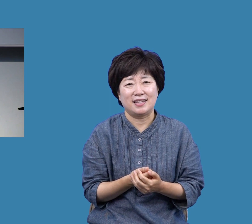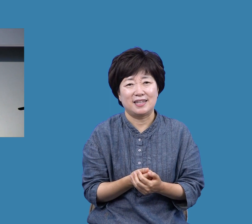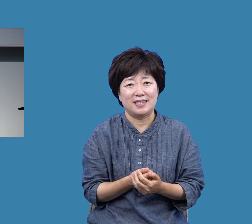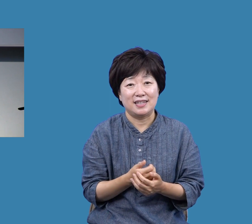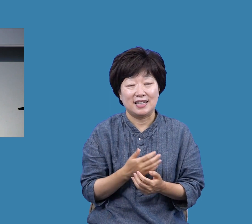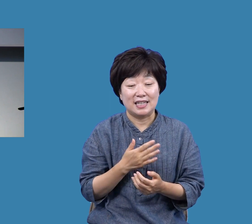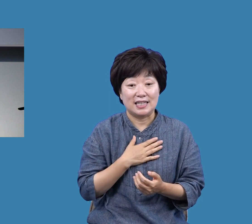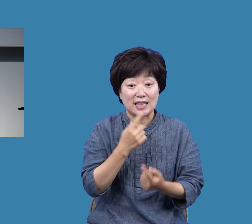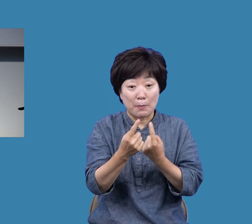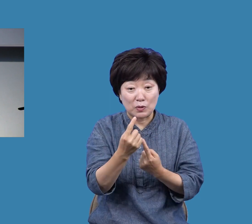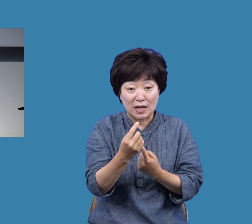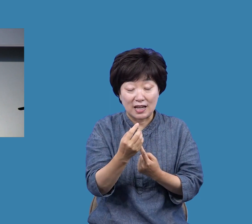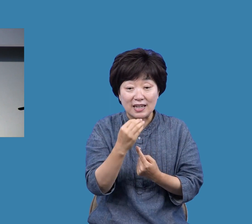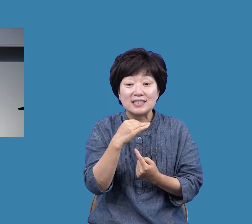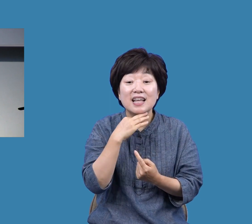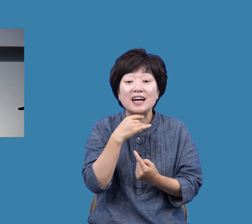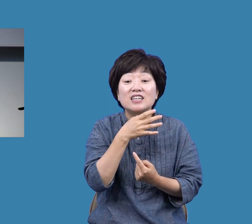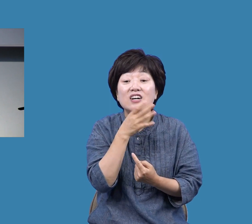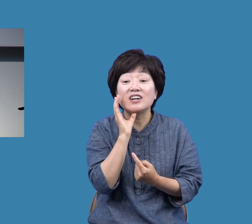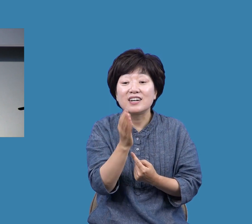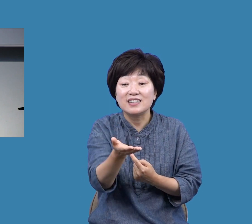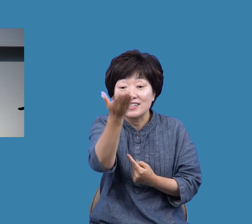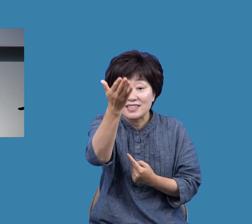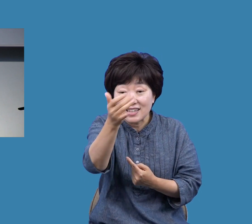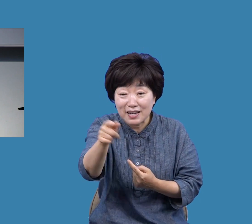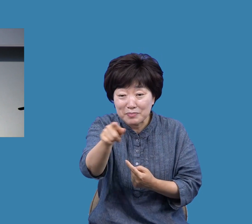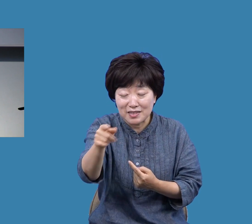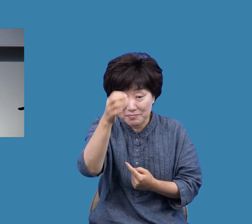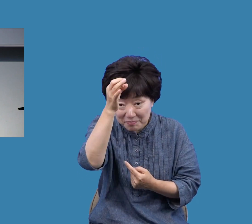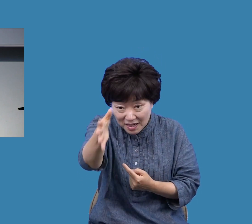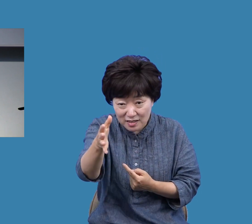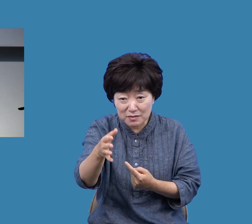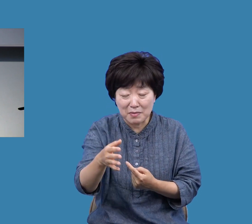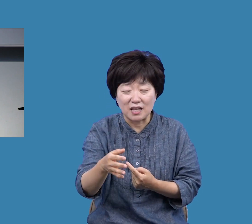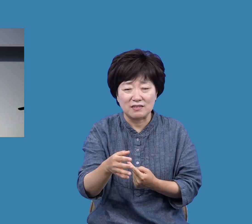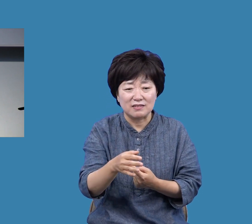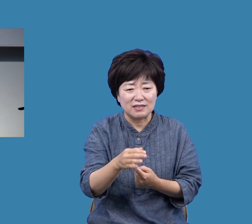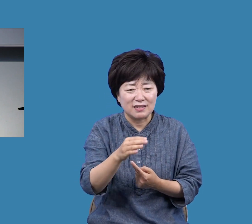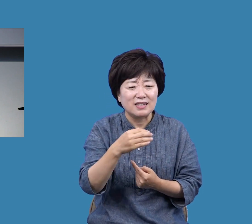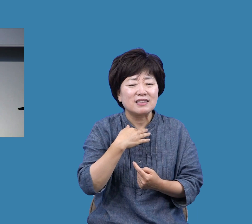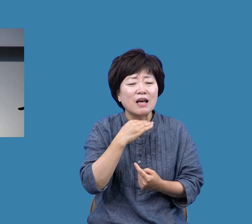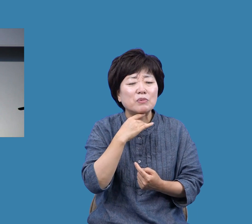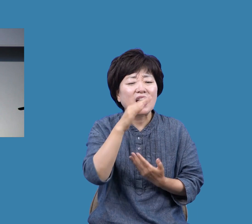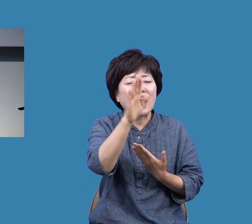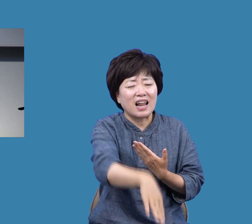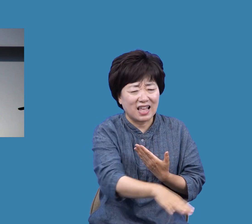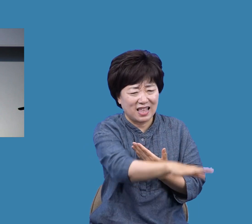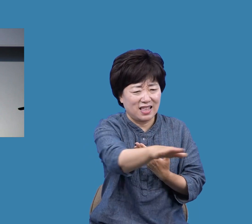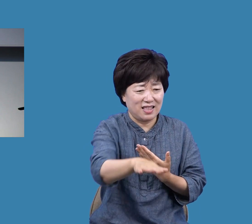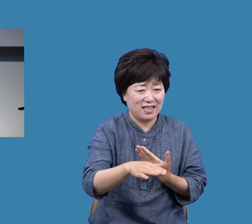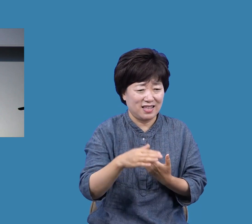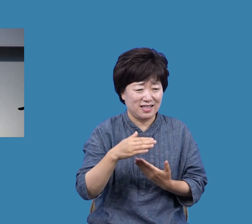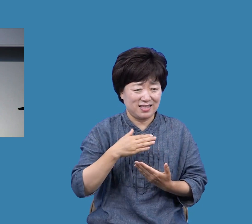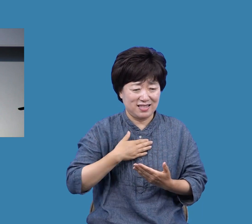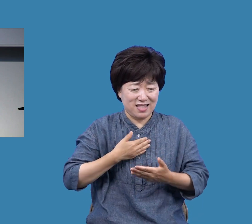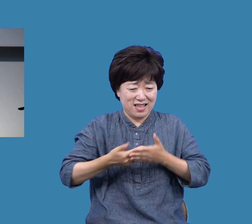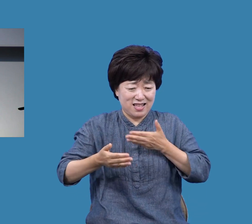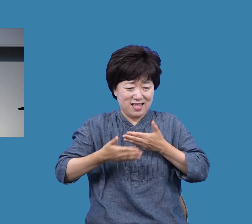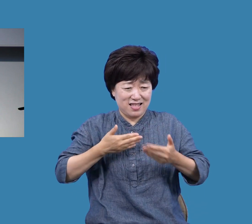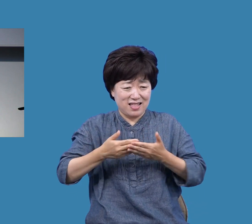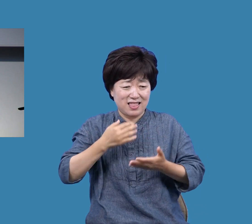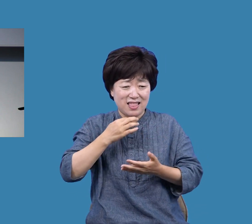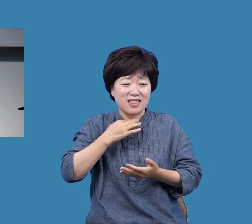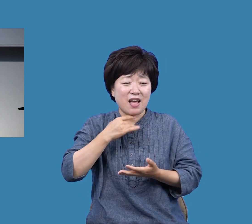저보다 나이 드신 분들은 죄송하지만 여기 태반이 저보다 어리니까 살아도 제가 여러분보다 더 살았고요. 기도를 해도